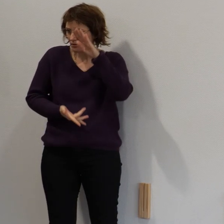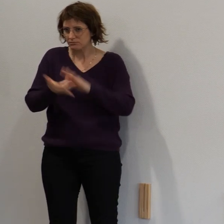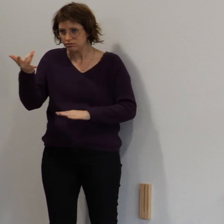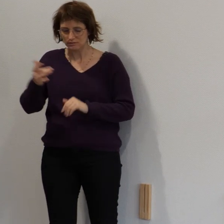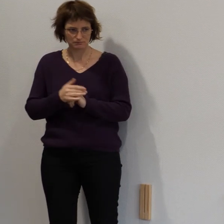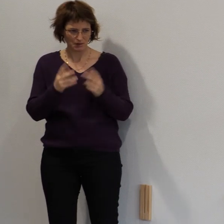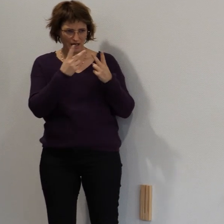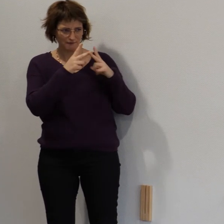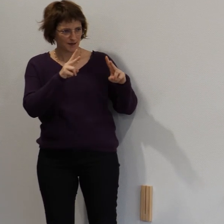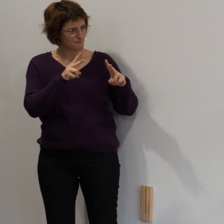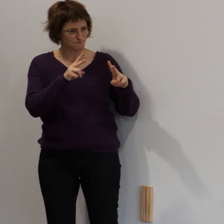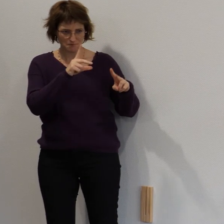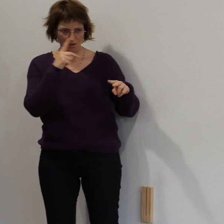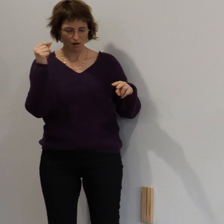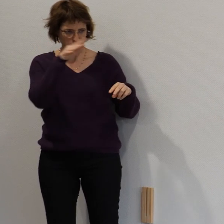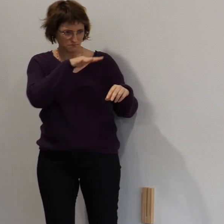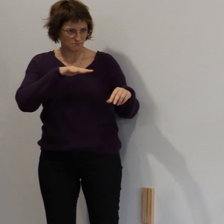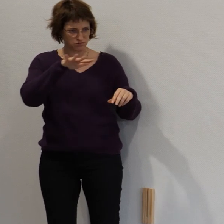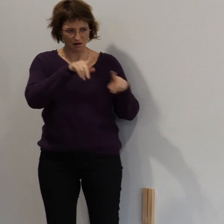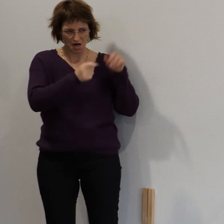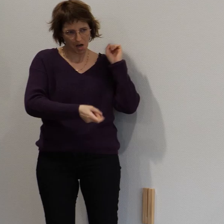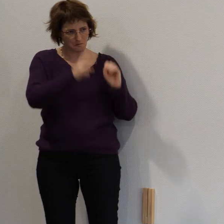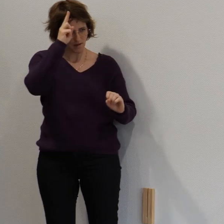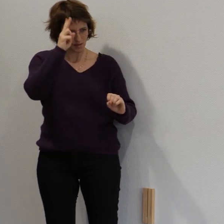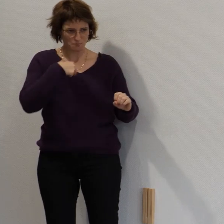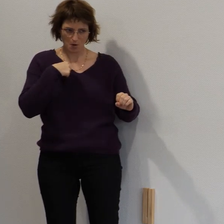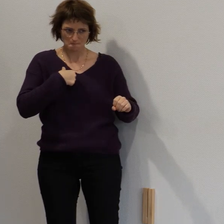j'ai fui la ville, les hommes et leur stupidité.